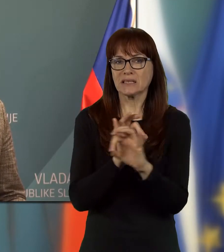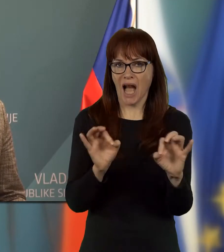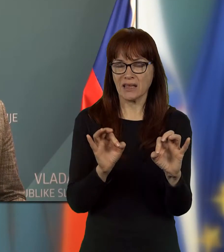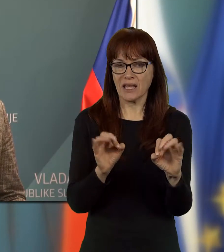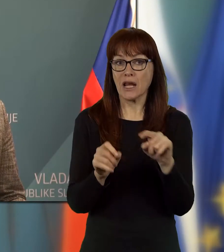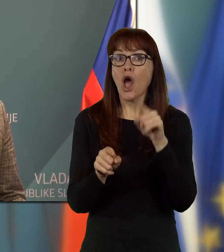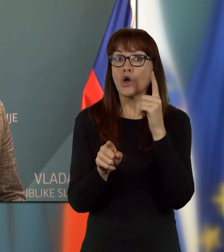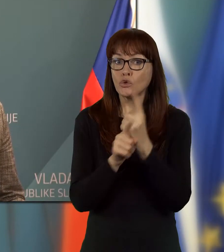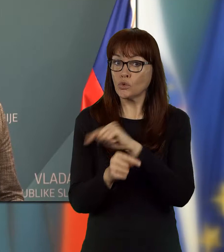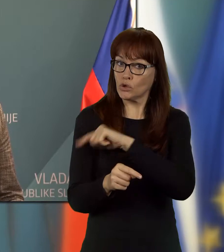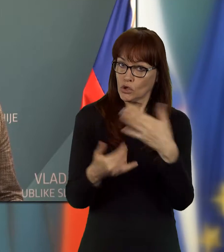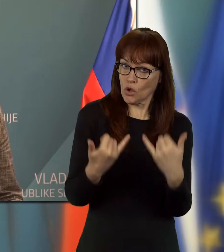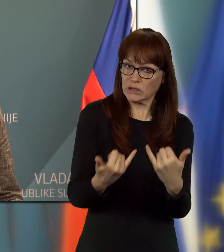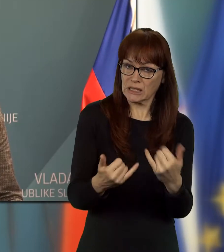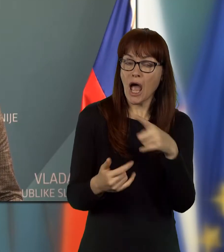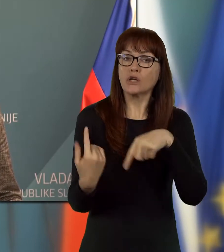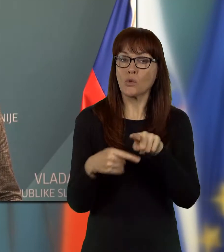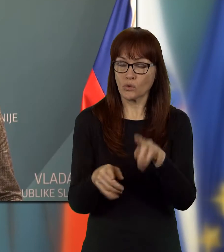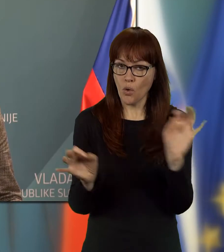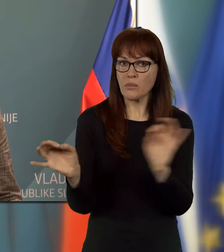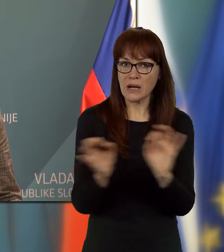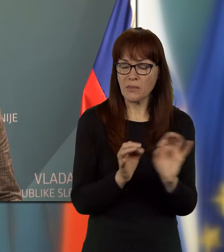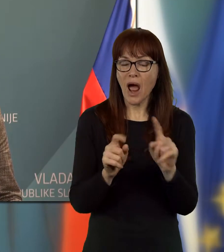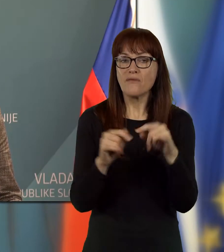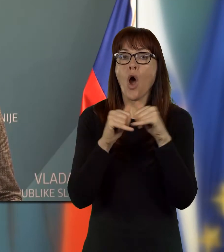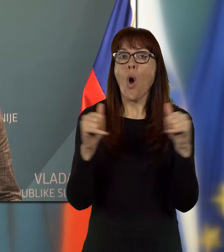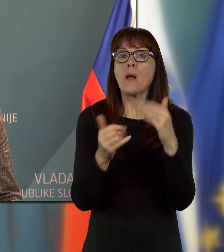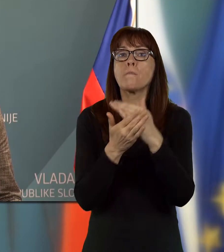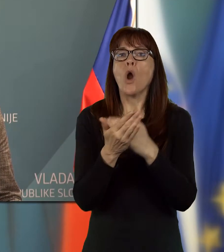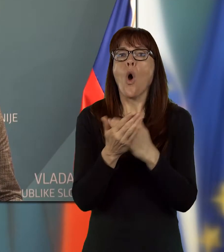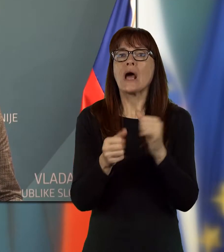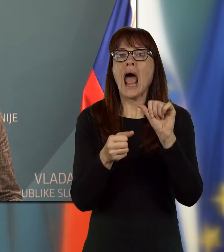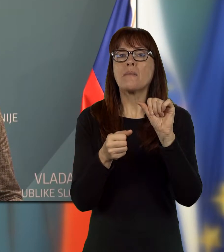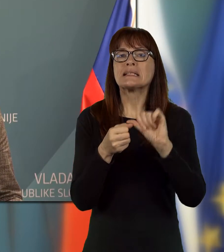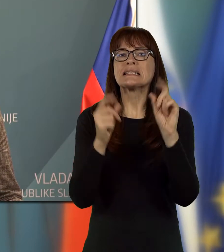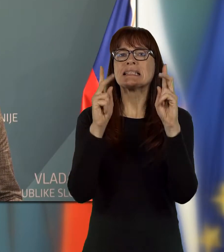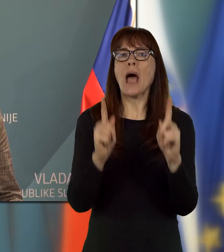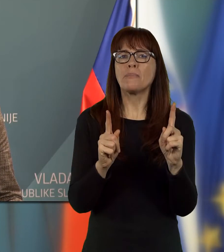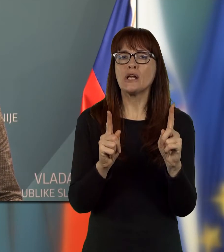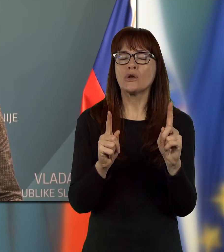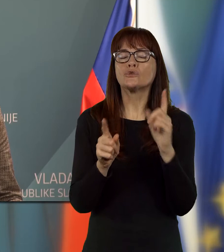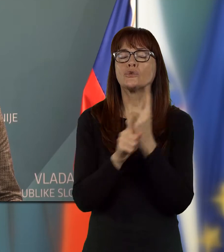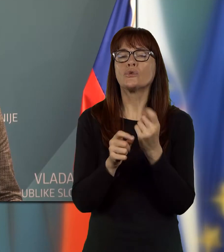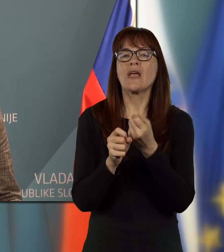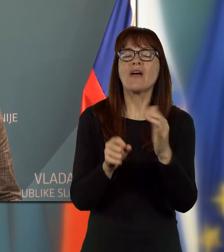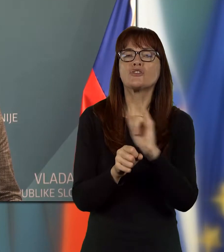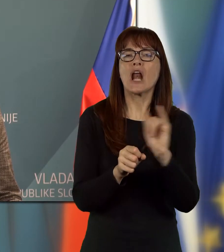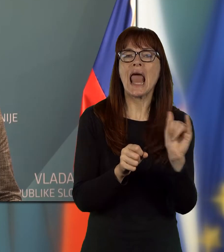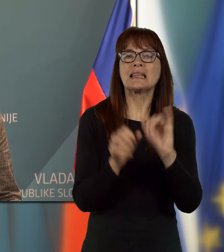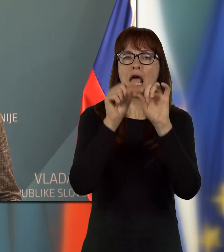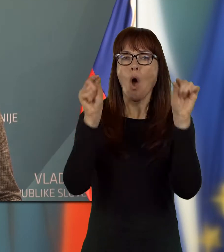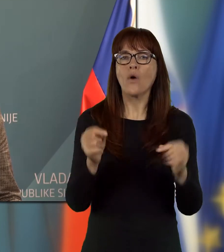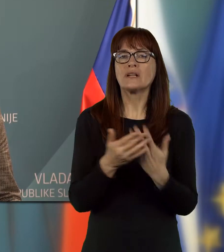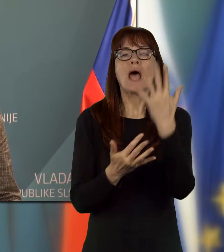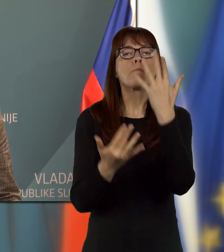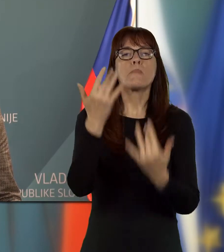smo pripravljali že doslej v obliki programa stabilnosti in večletnega okvira za